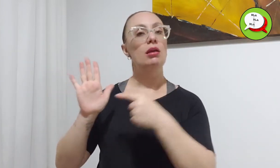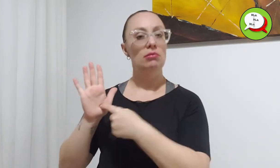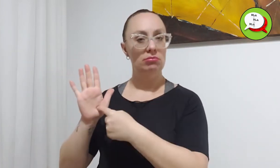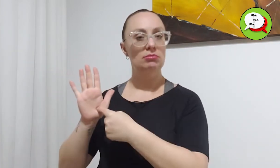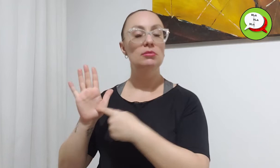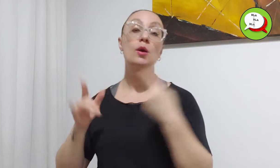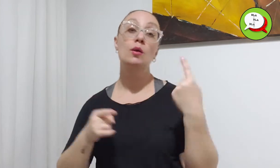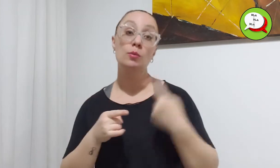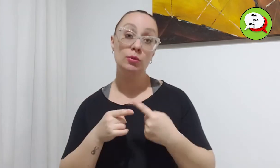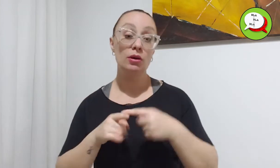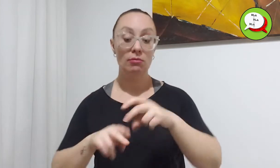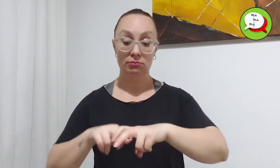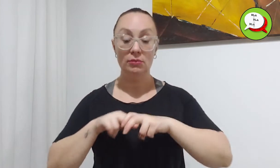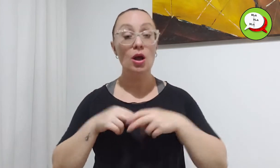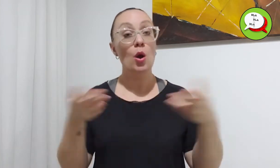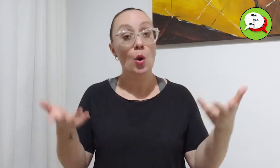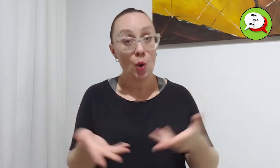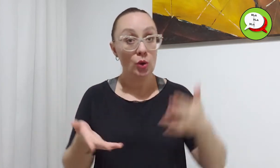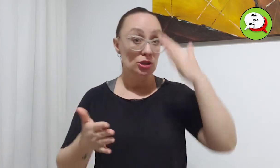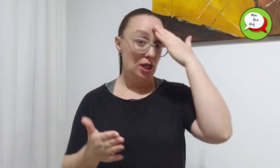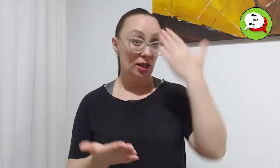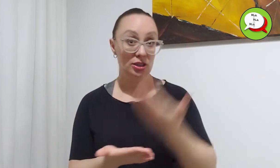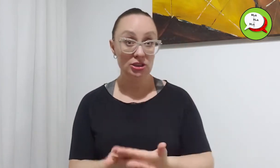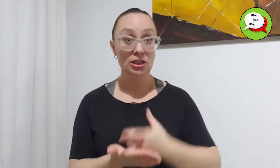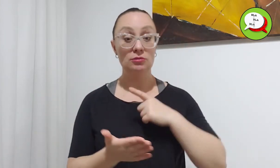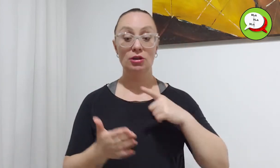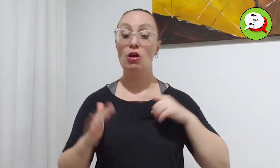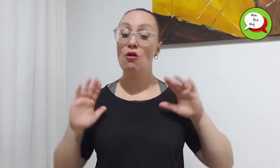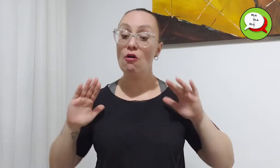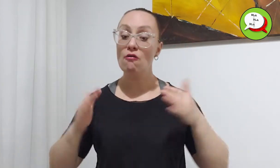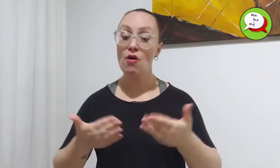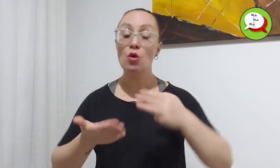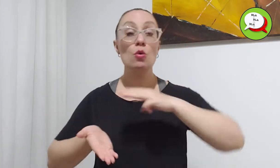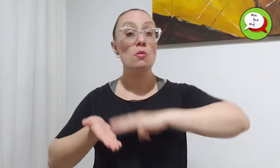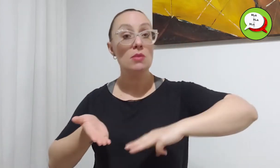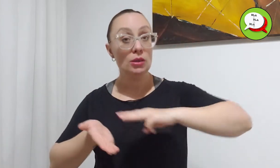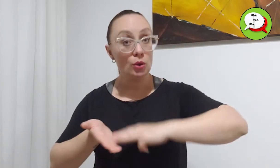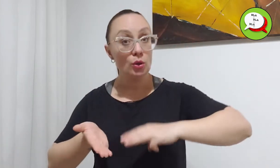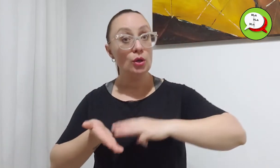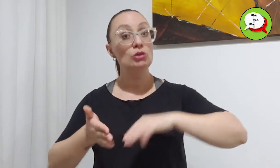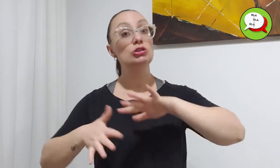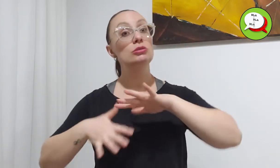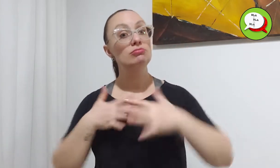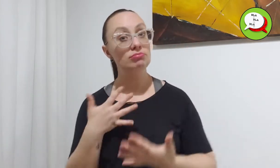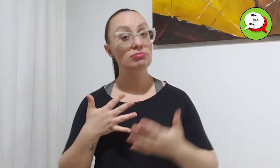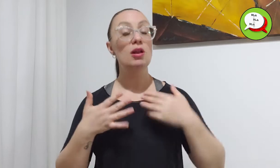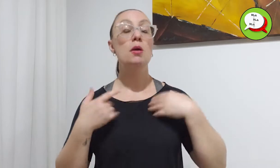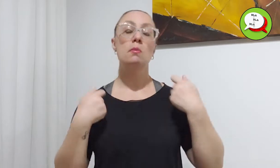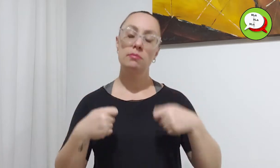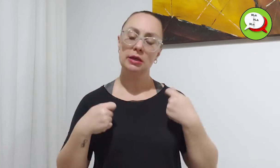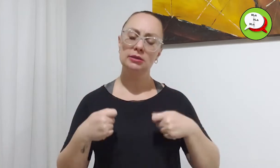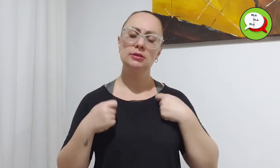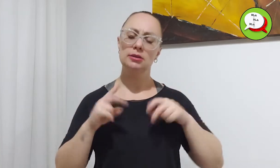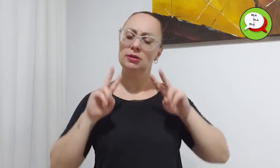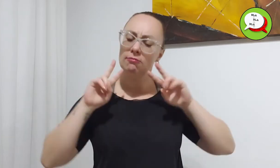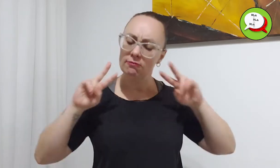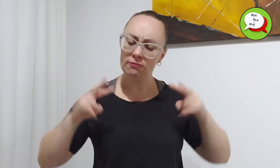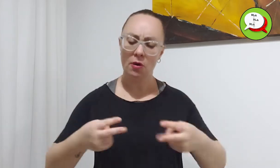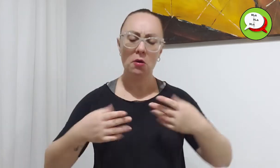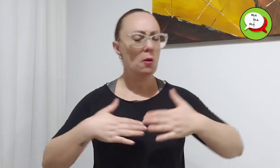Por isso, acreditamos que os enfoques das metodologias de língua de sinais devam se voltar